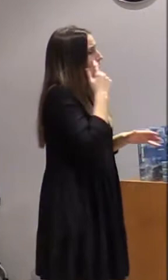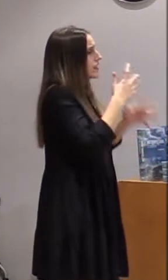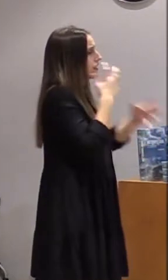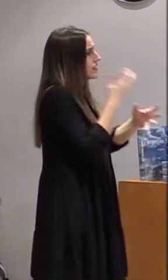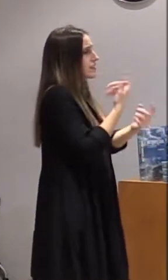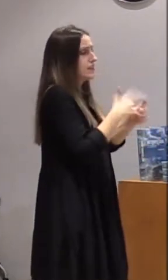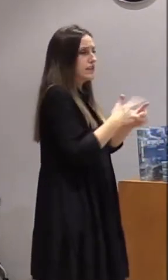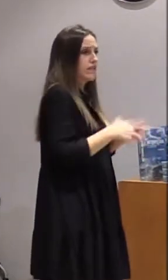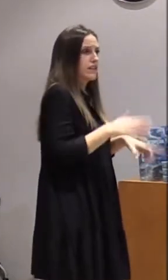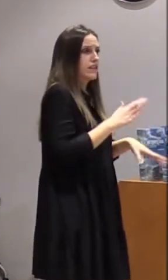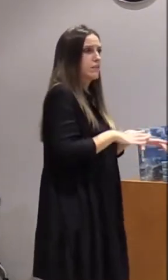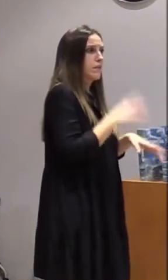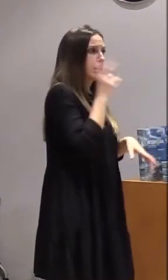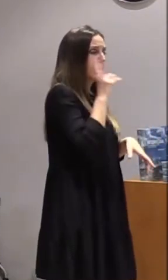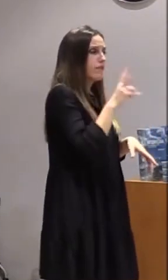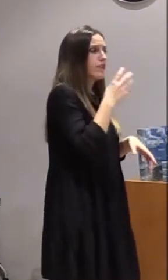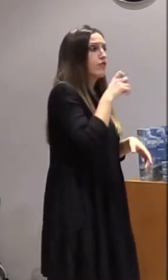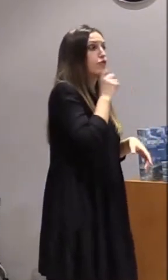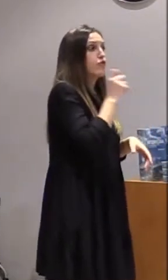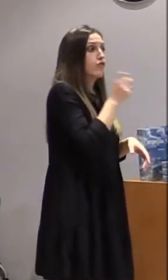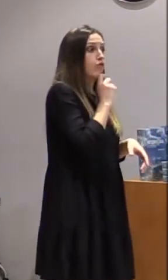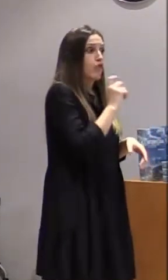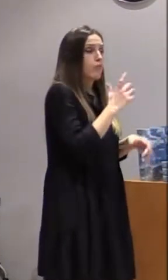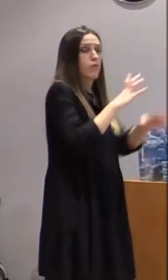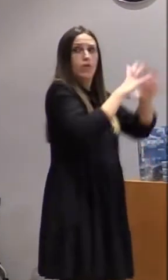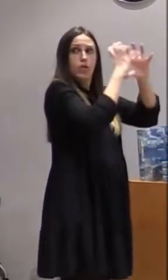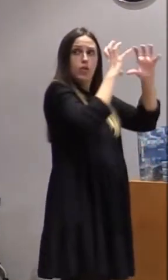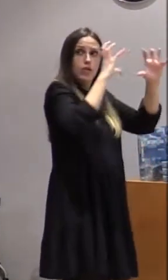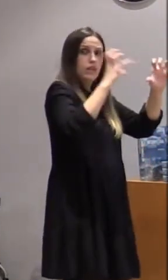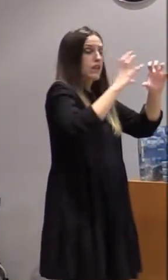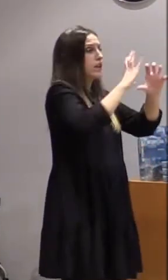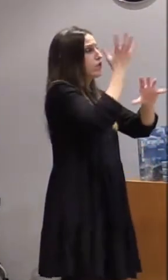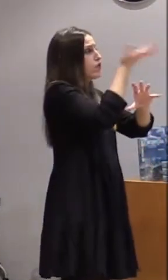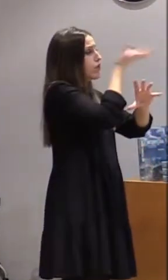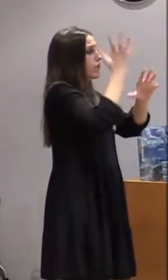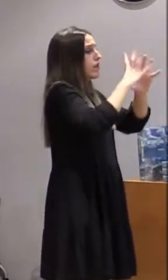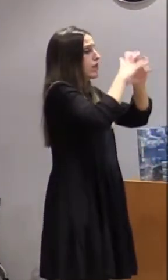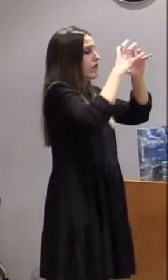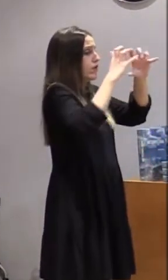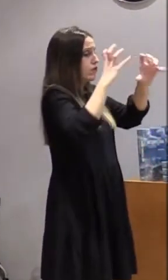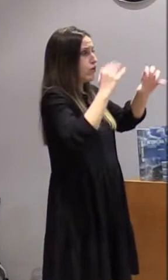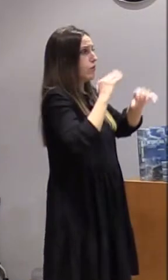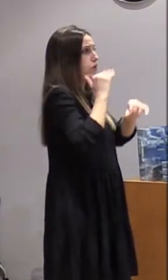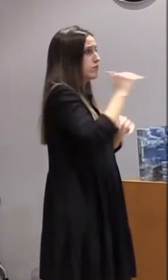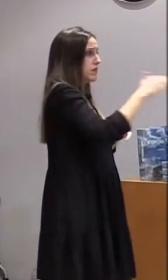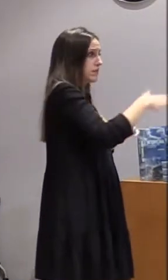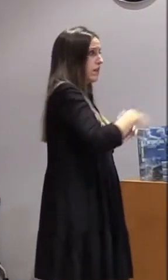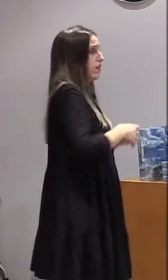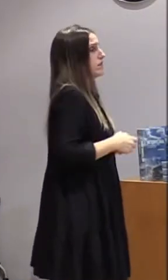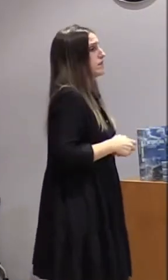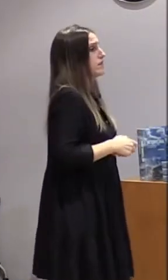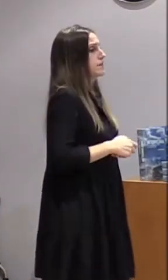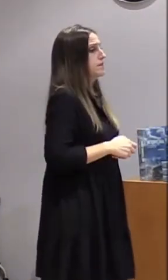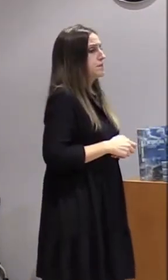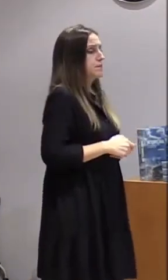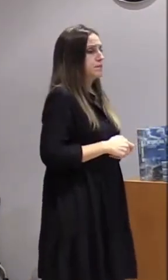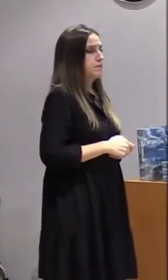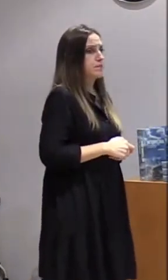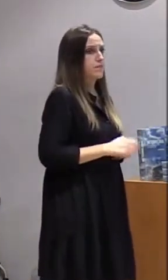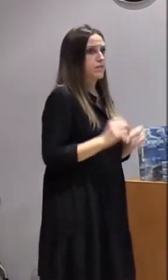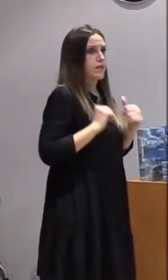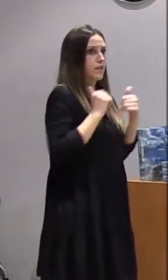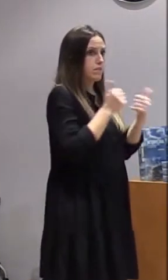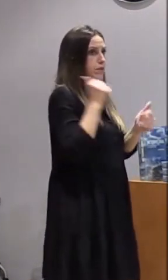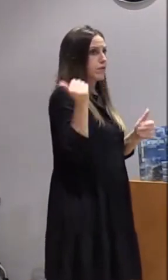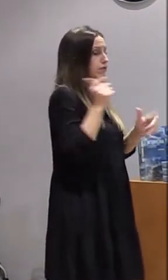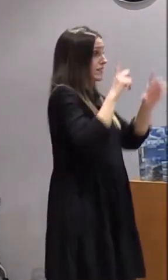ver un poco cómo han abordado esta cuestión de los cielos, de las nubes, de los paisajes, de las atmósferas. Empiezo con